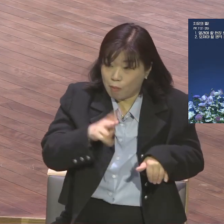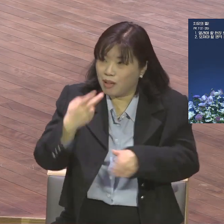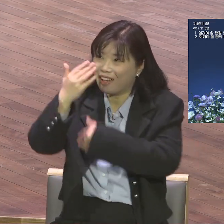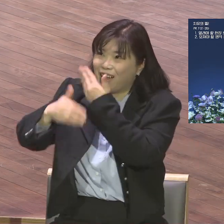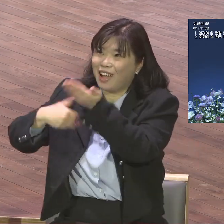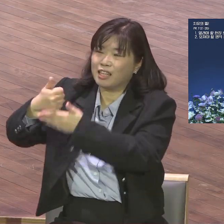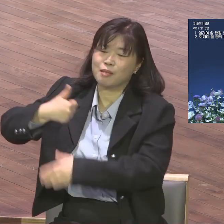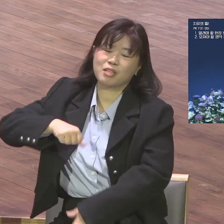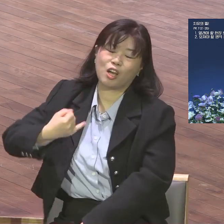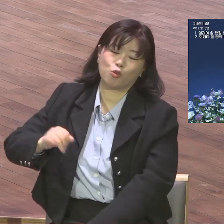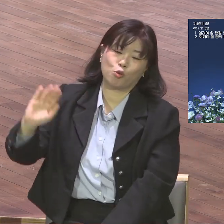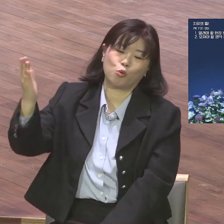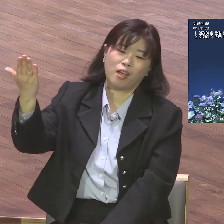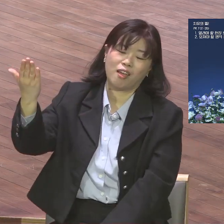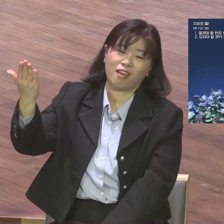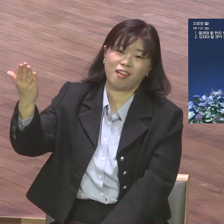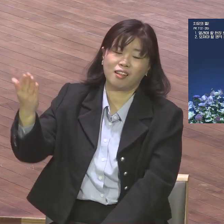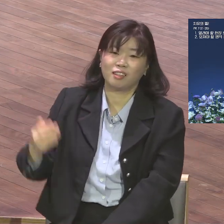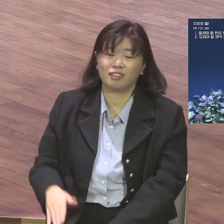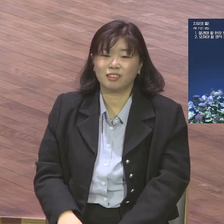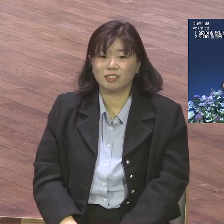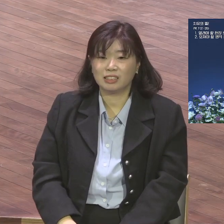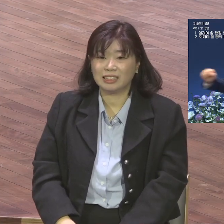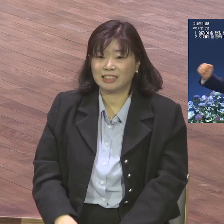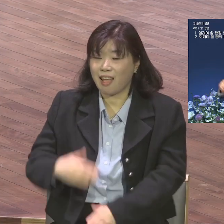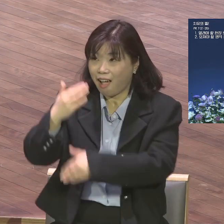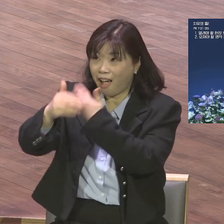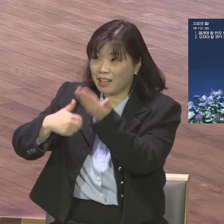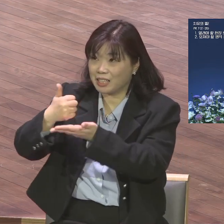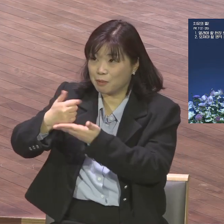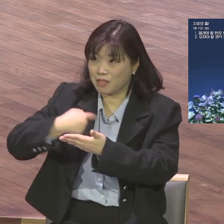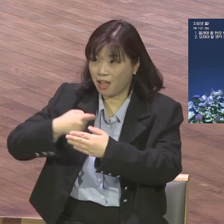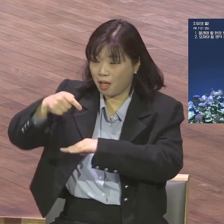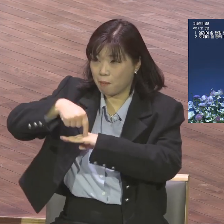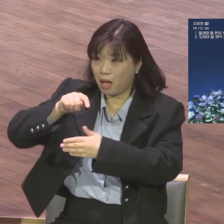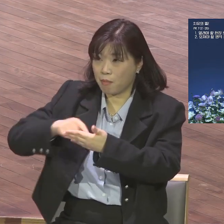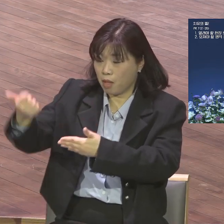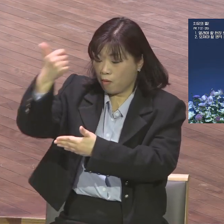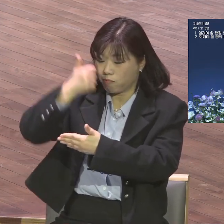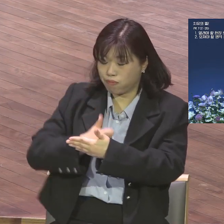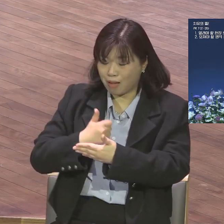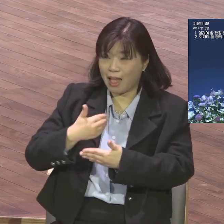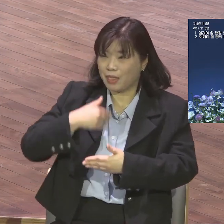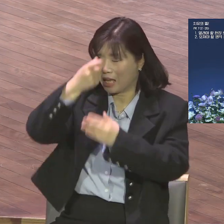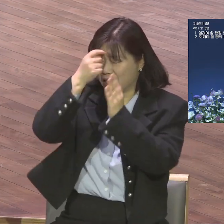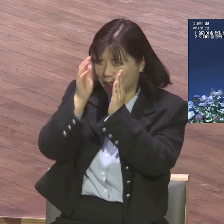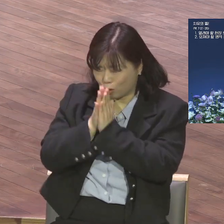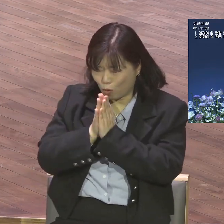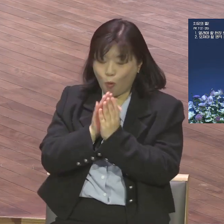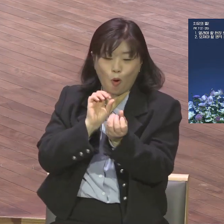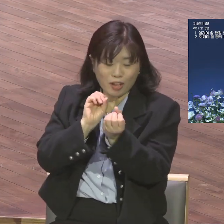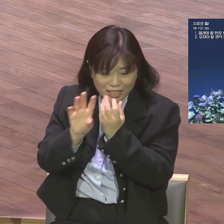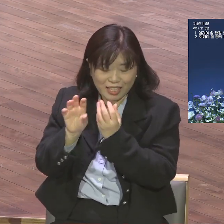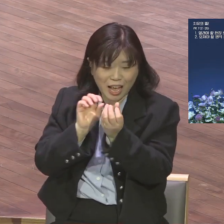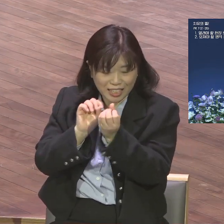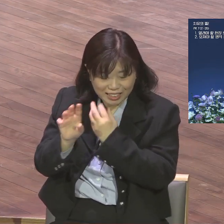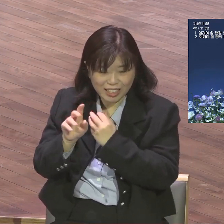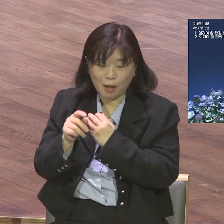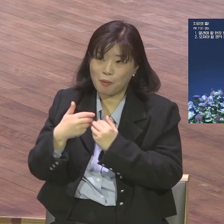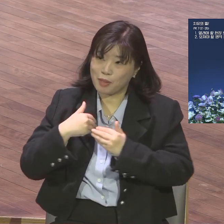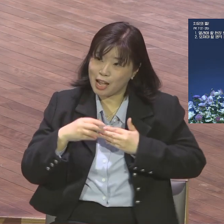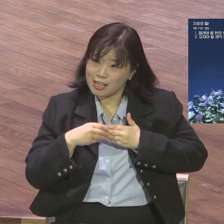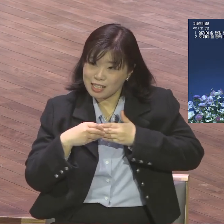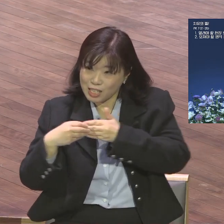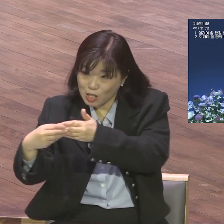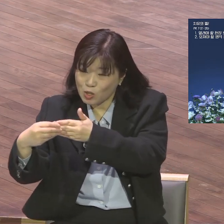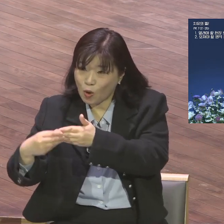누리느냐? 하나님이 내 안에 계시면서 나를 인도하시고 내 기도를 응답하신다. 그 정도가 아니라 이제는 사단 결박할 수 있는 귀신을 쫓아낼 수